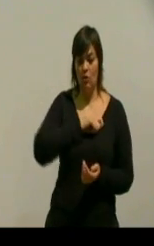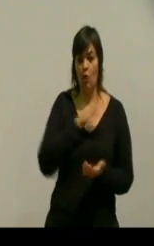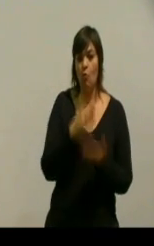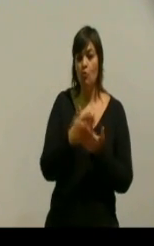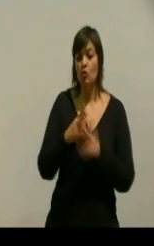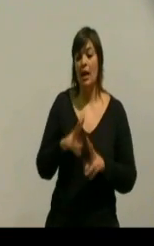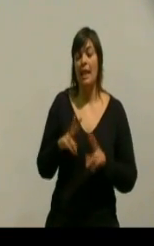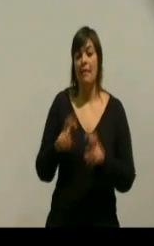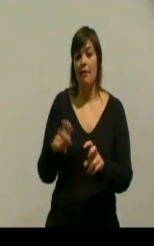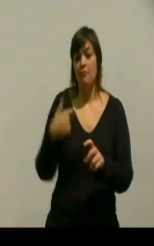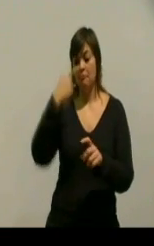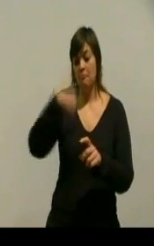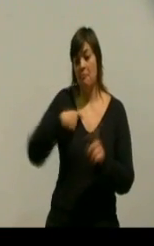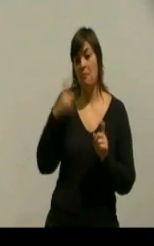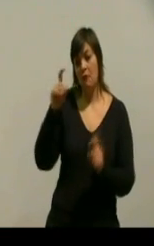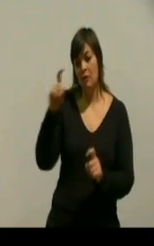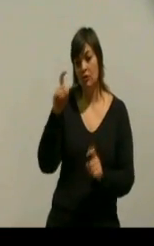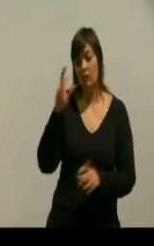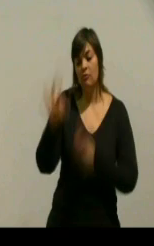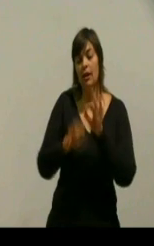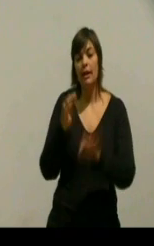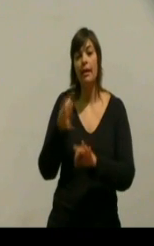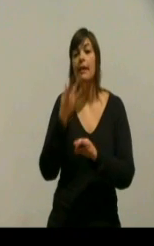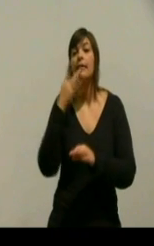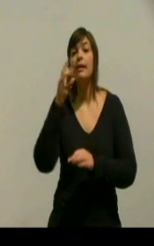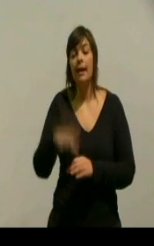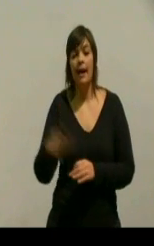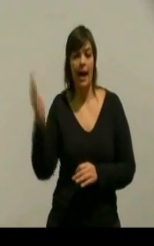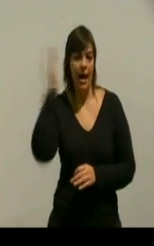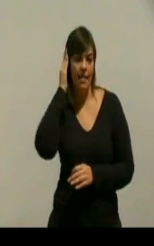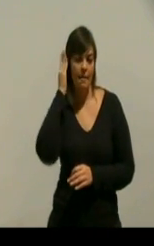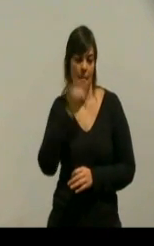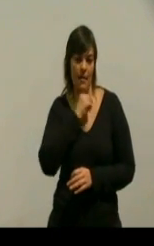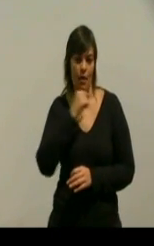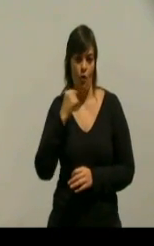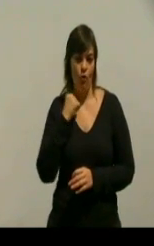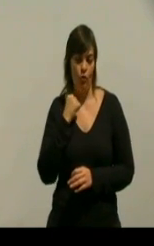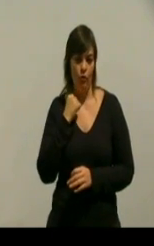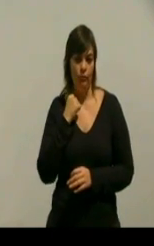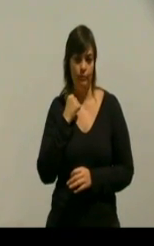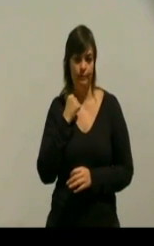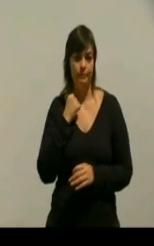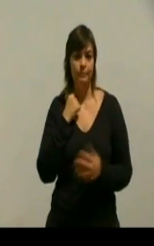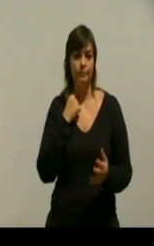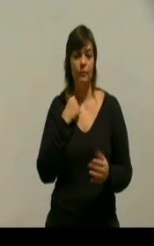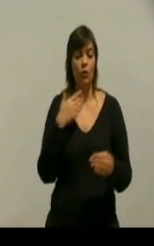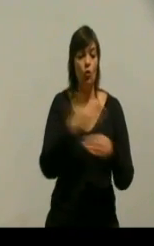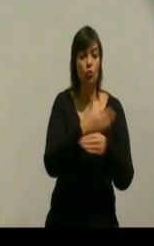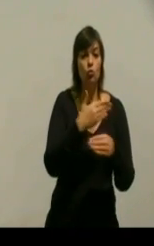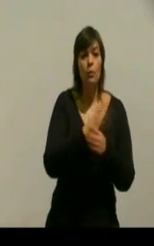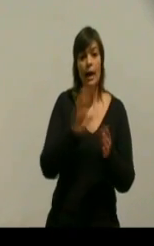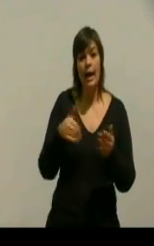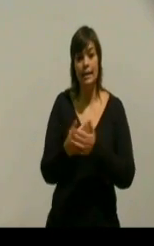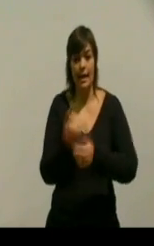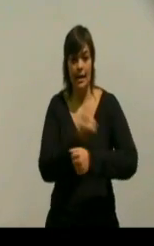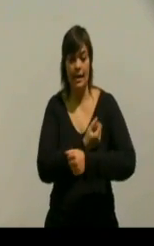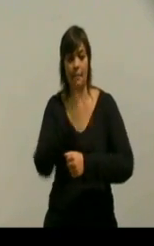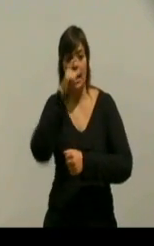curso de iniciación. Lo organizó ADABA Badajoz y lo realicé de octubre a diciembre en el año